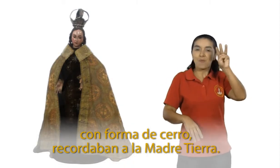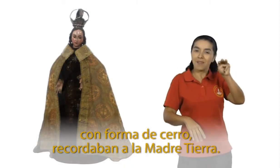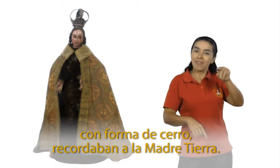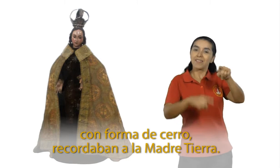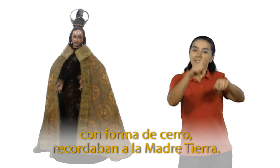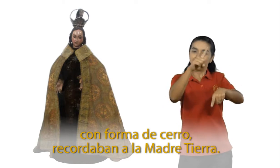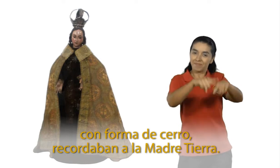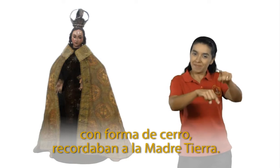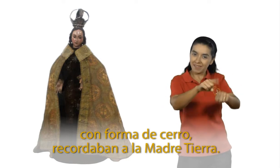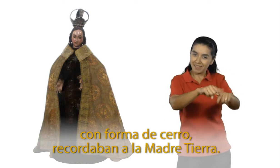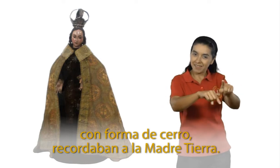la Madre Tierra.